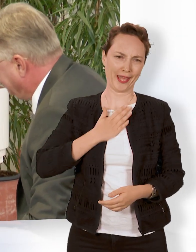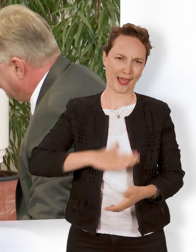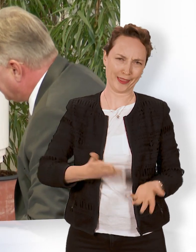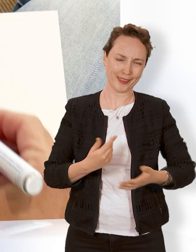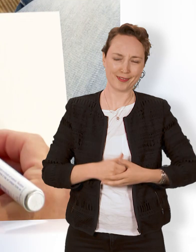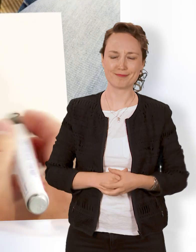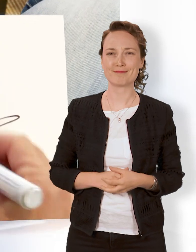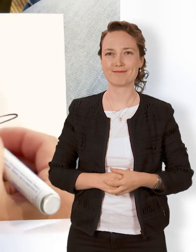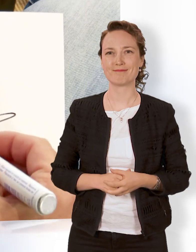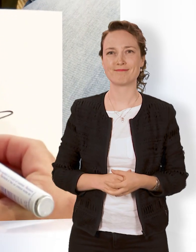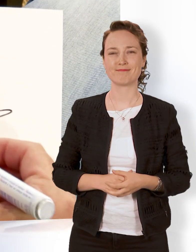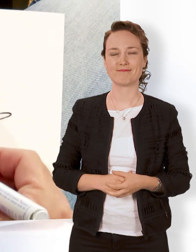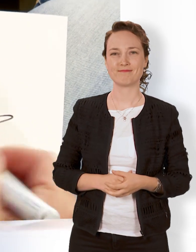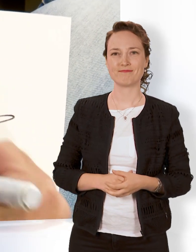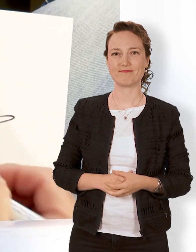genau.